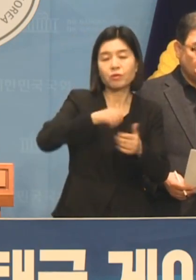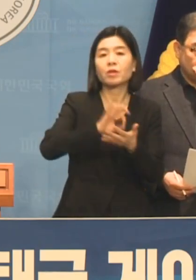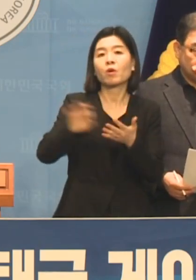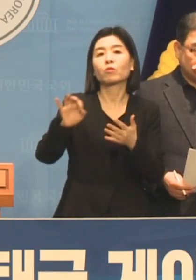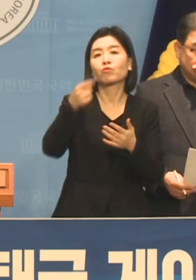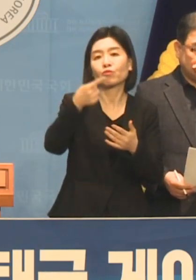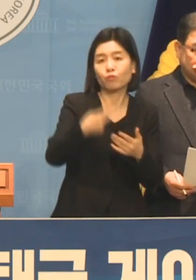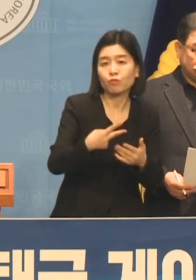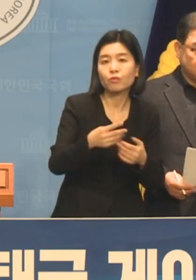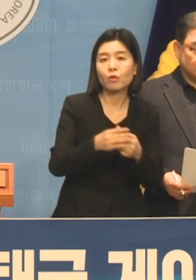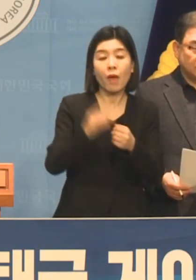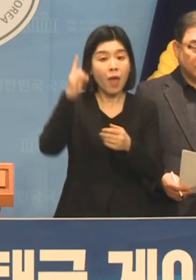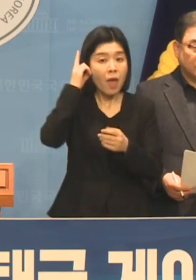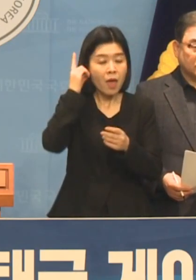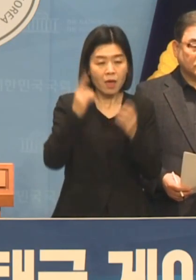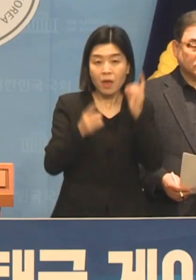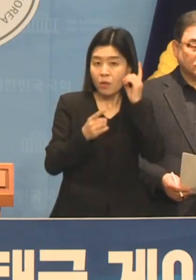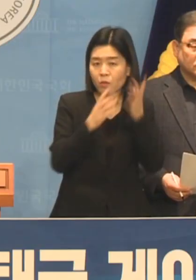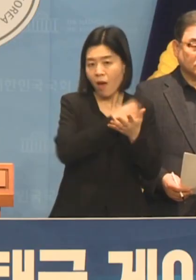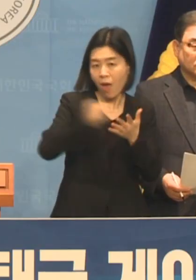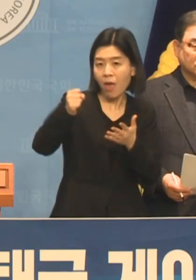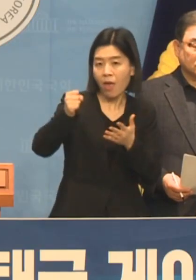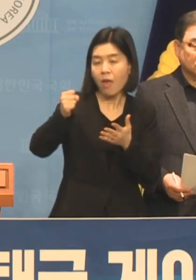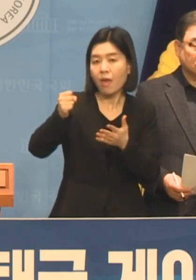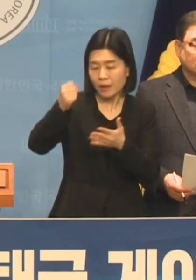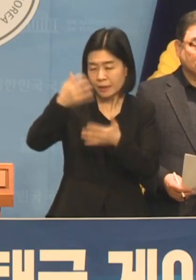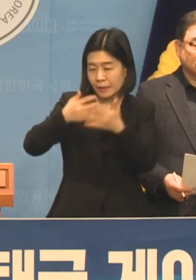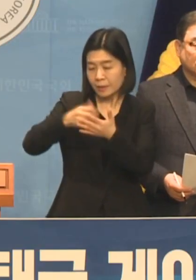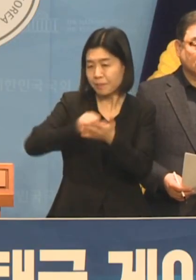핸드폰 영상을 빼앗아 지운